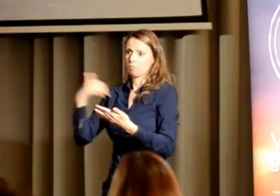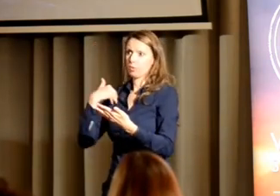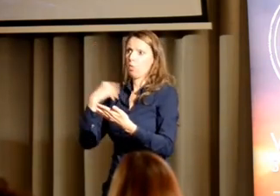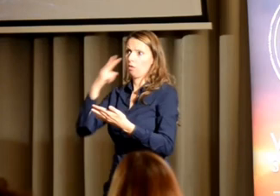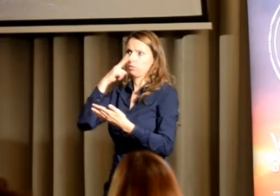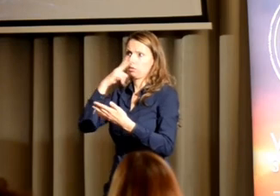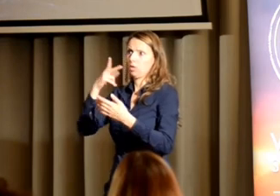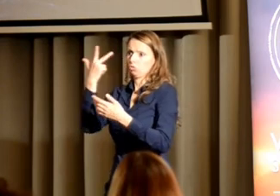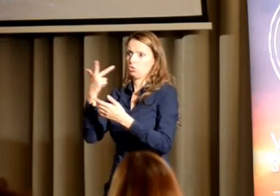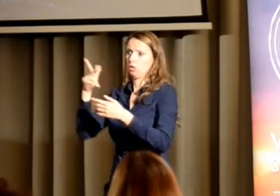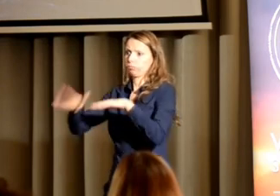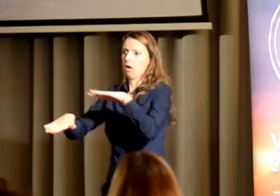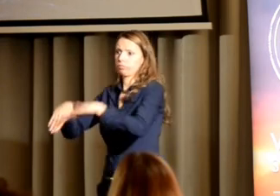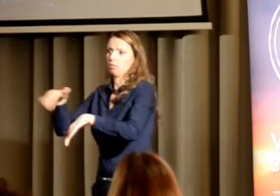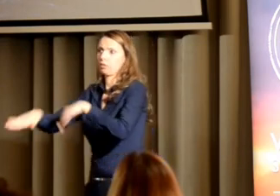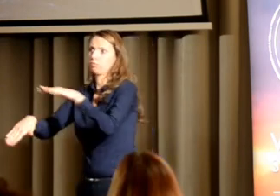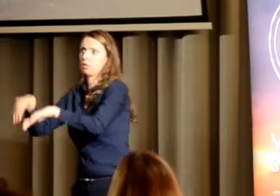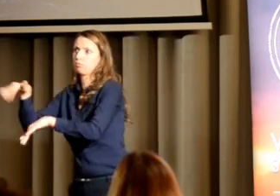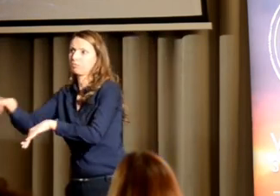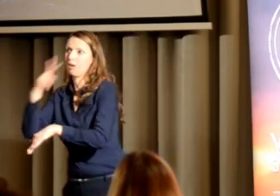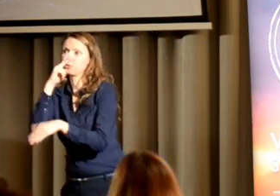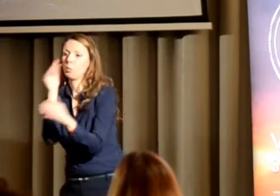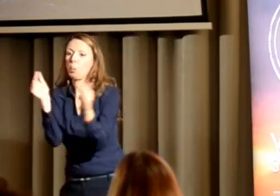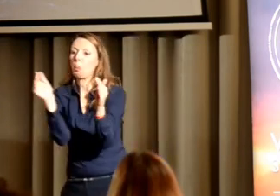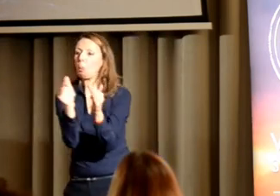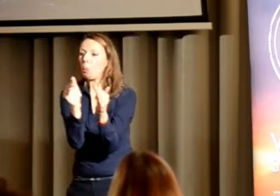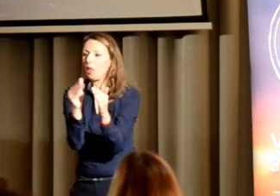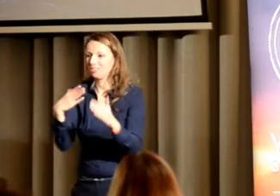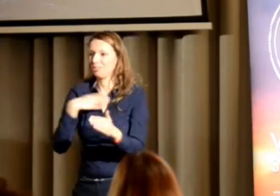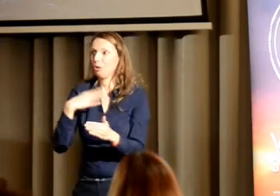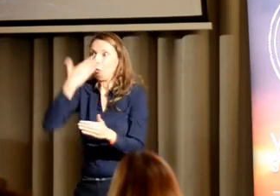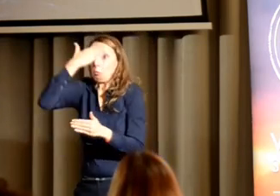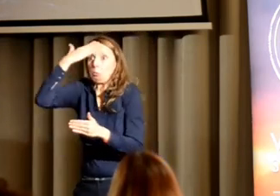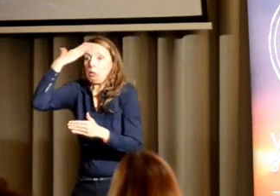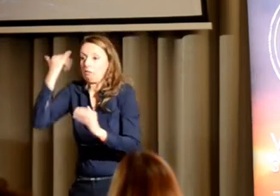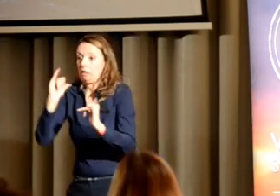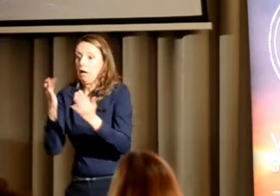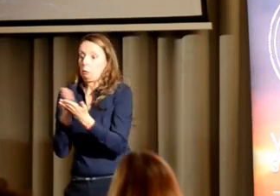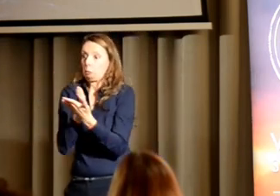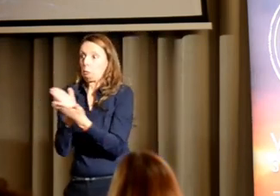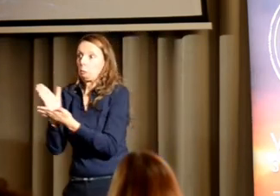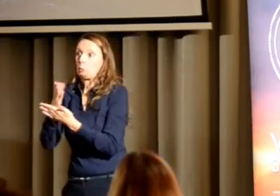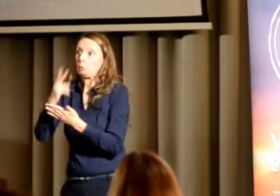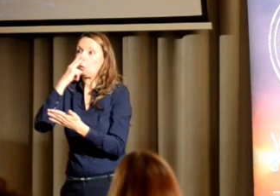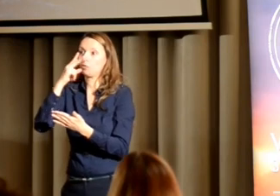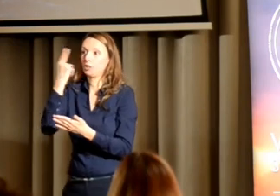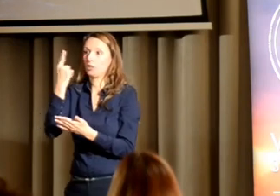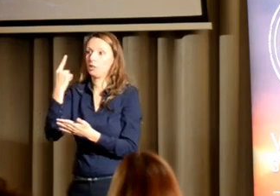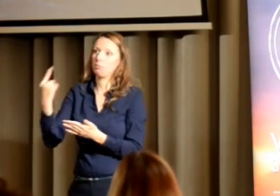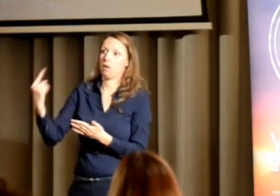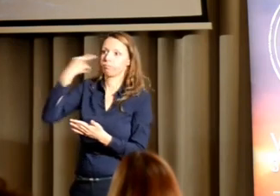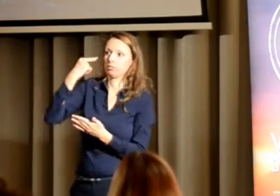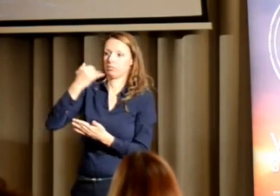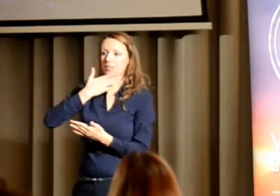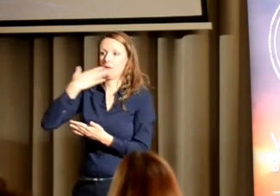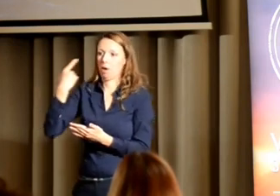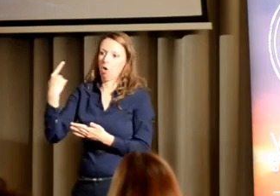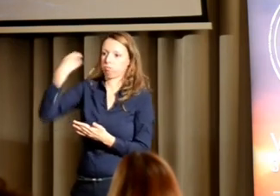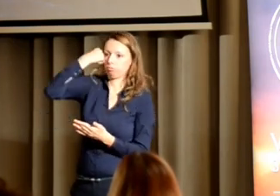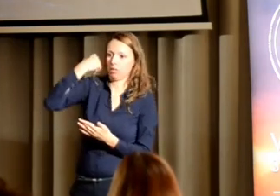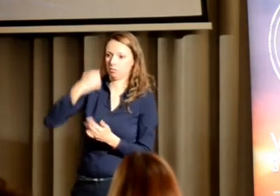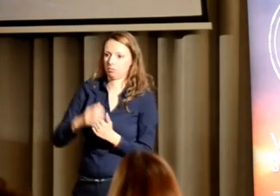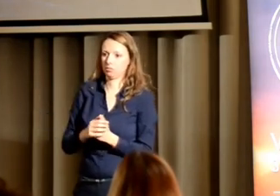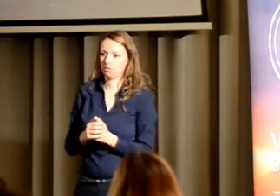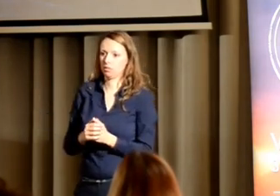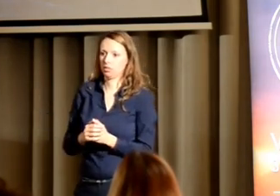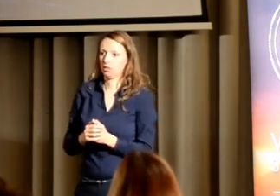z tyłu te podrośnięte szczeniaki, które jeszcze do końca nie wiedzą, którędy. Zobaczcie, jeden ma wybite oko, tak?